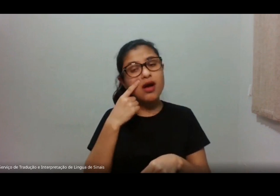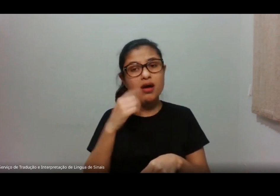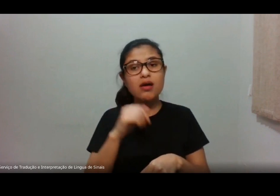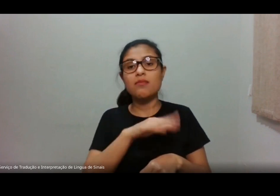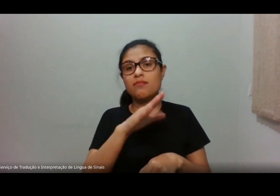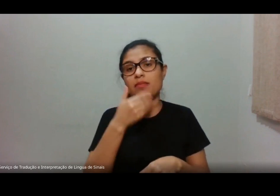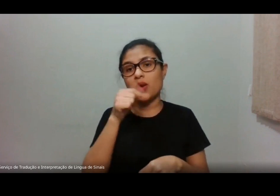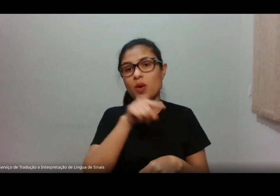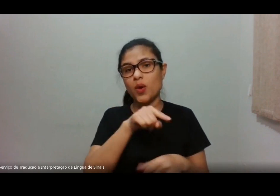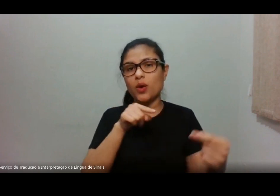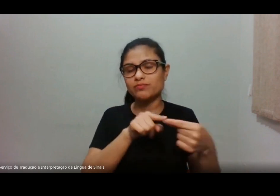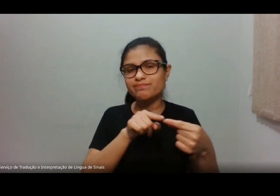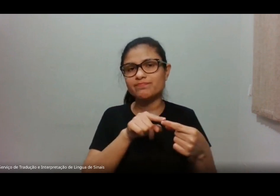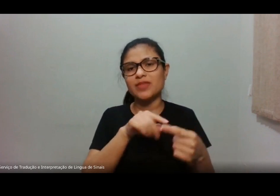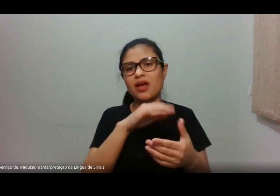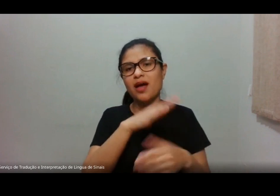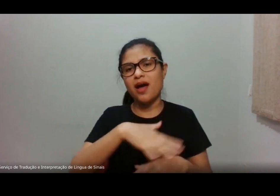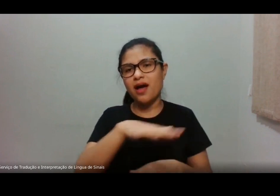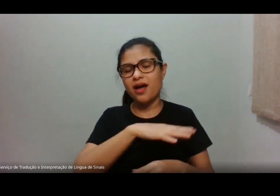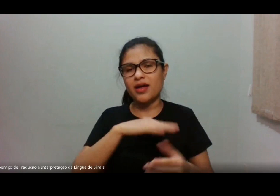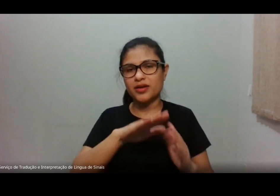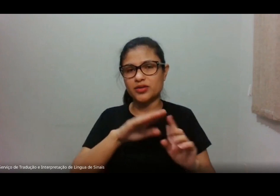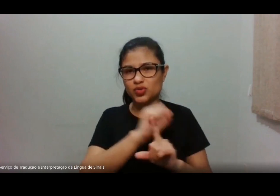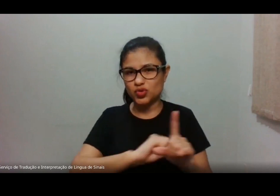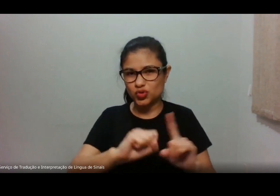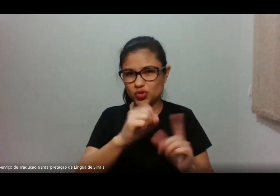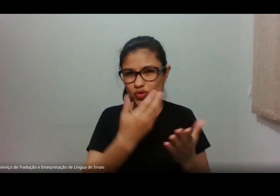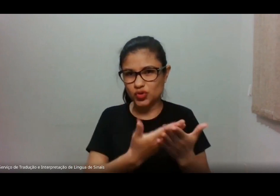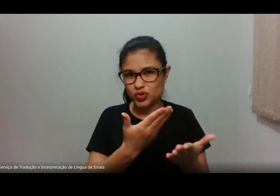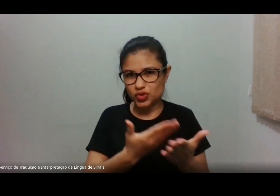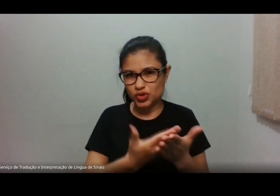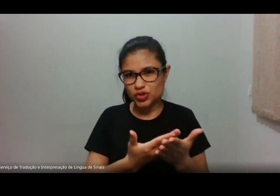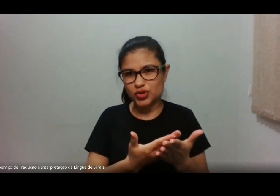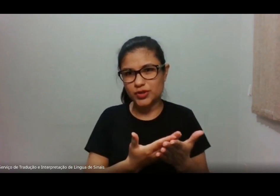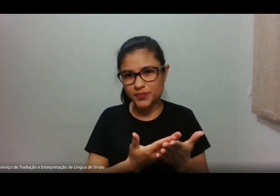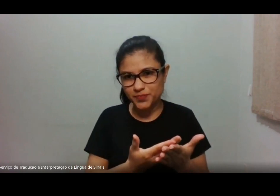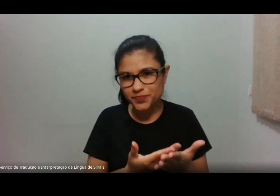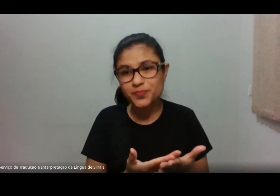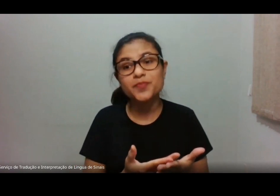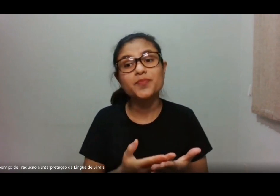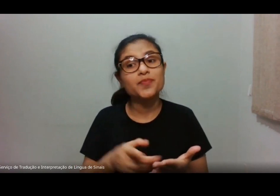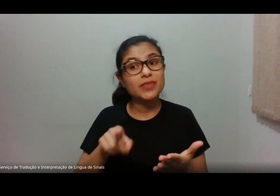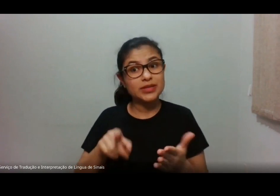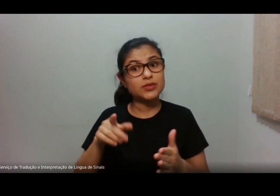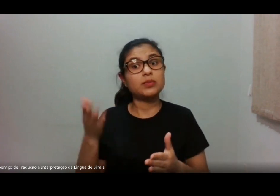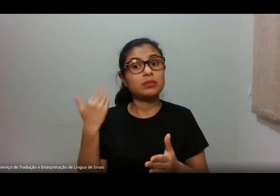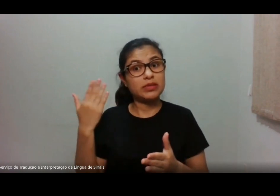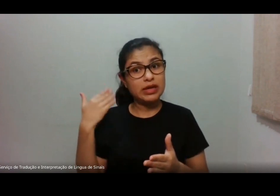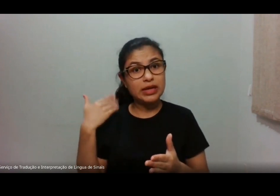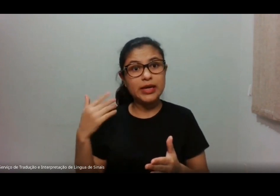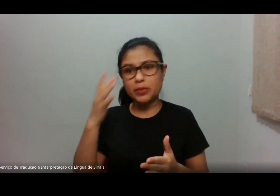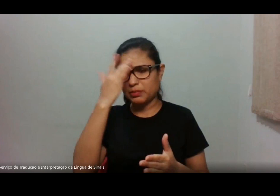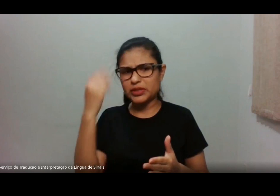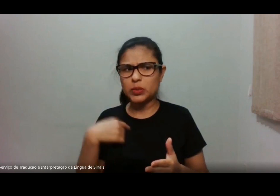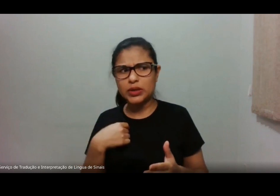na sociologia, o que deve ter dado motivo para muito blá, blá, blá, blá, blá, muita conversa na época,